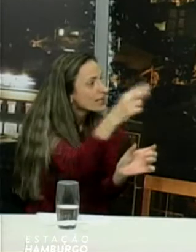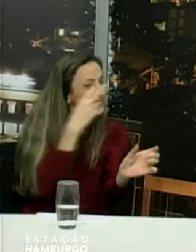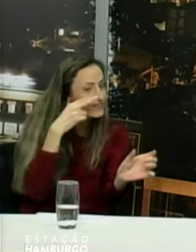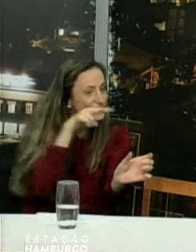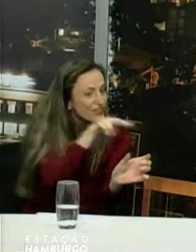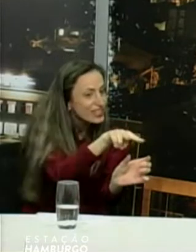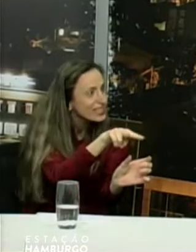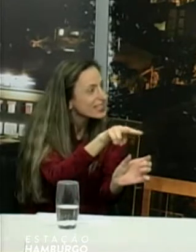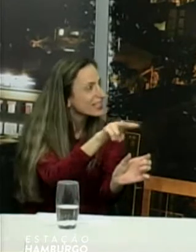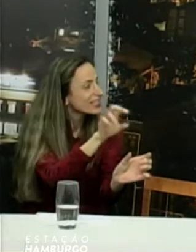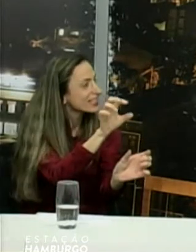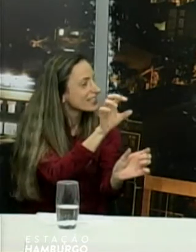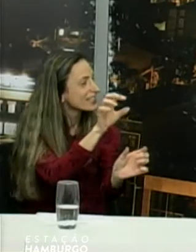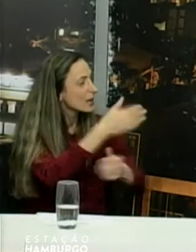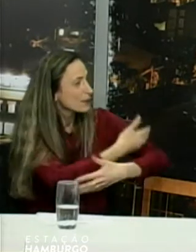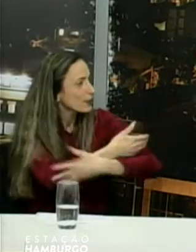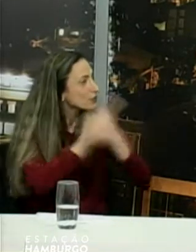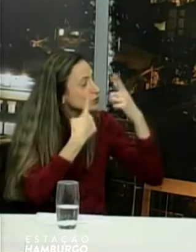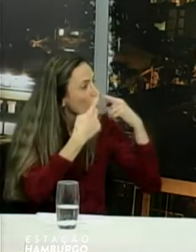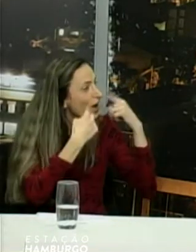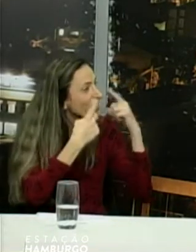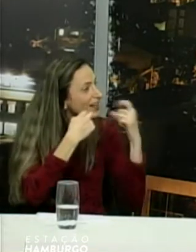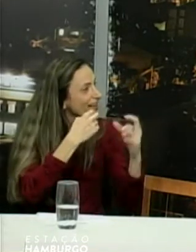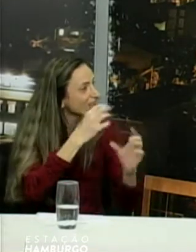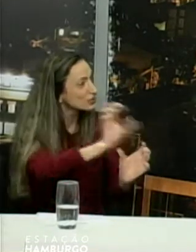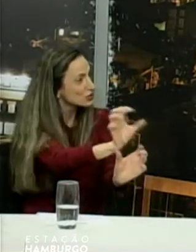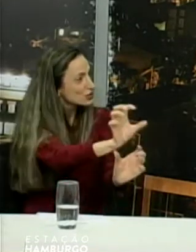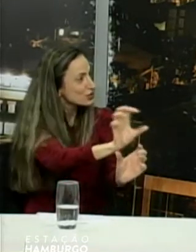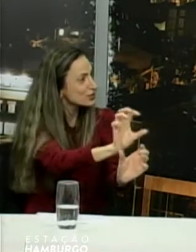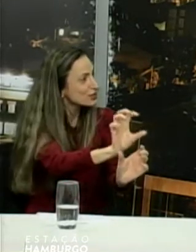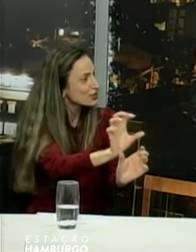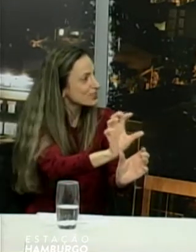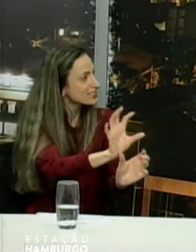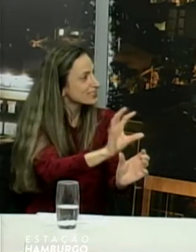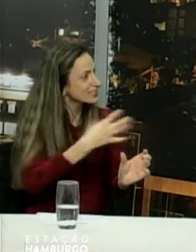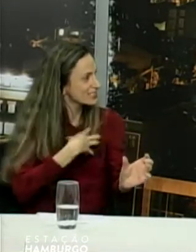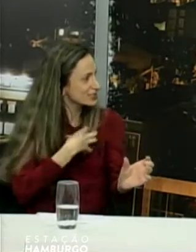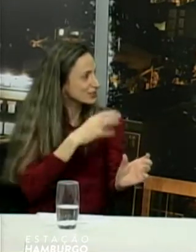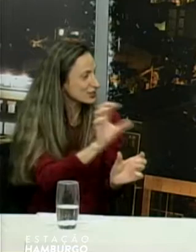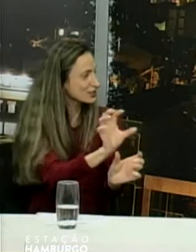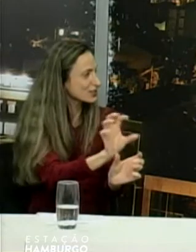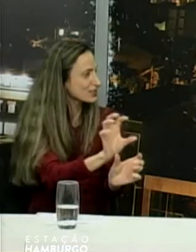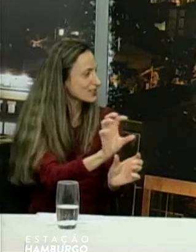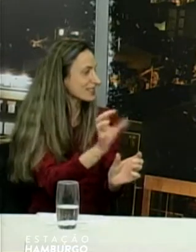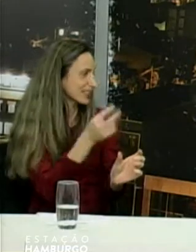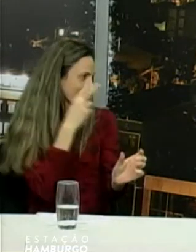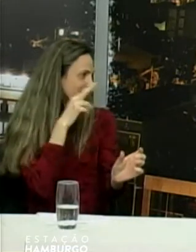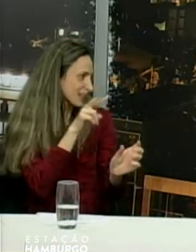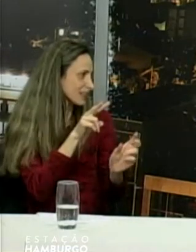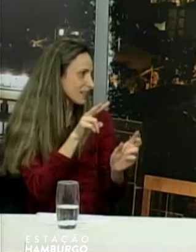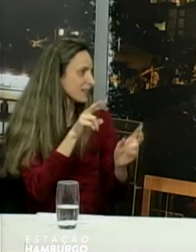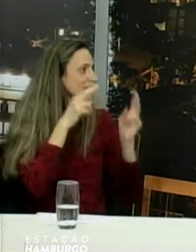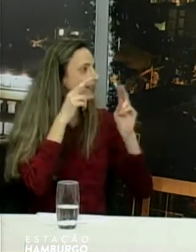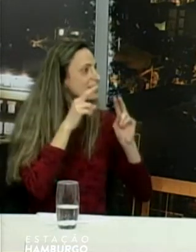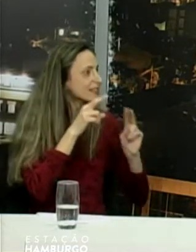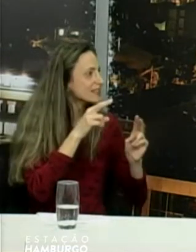aparelhos de visualização. A secretária eletrônica que vibra. Ah, perfeito. É secretária. Não, babá eletrônica.